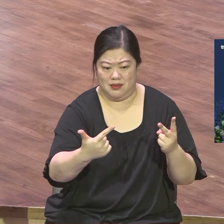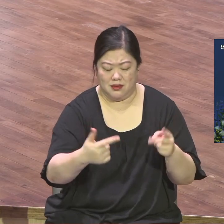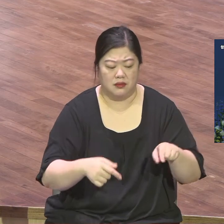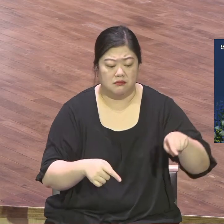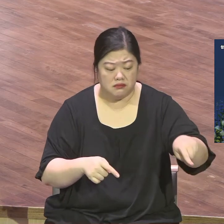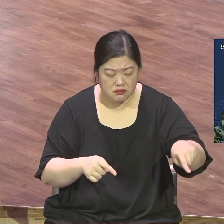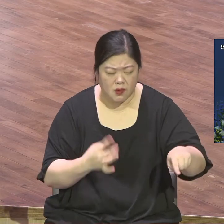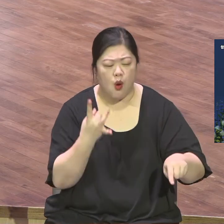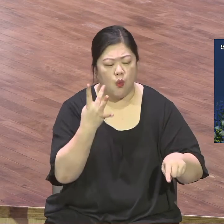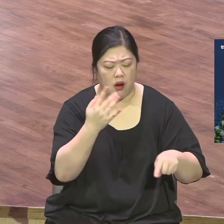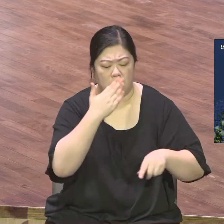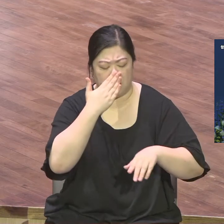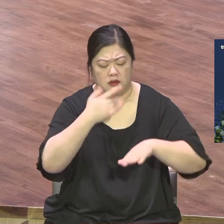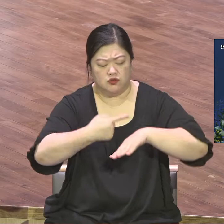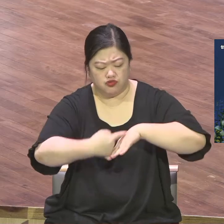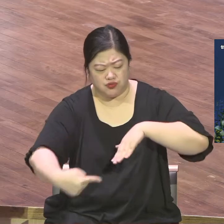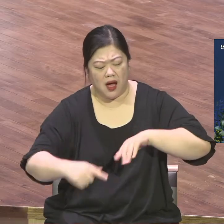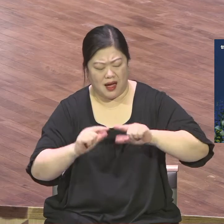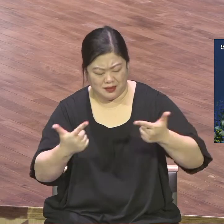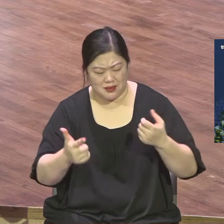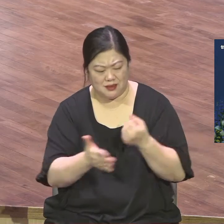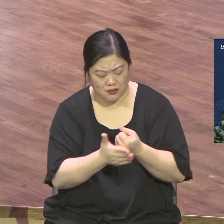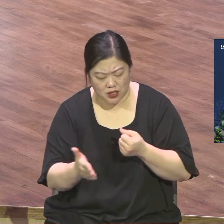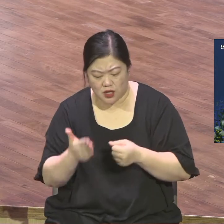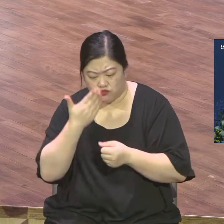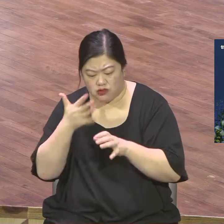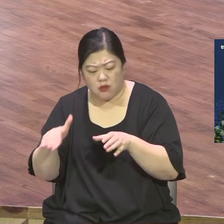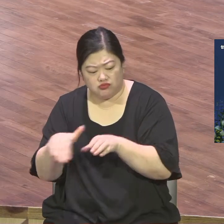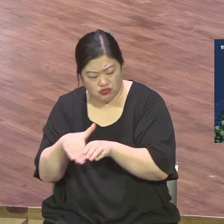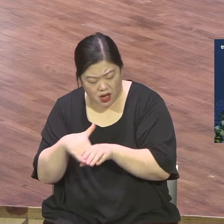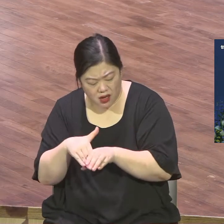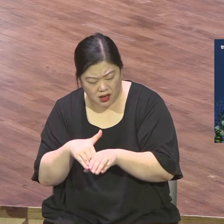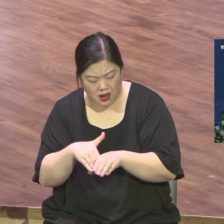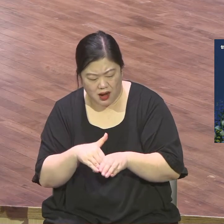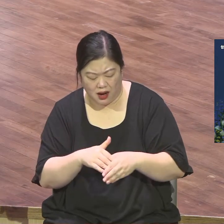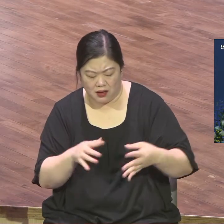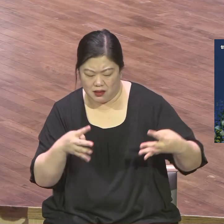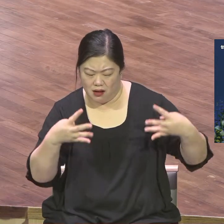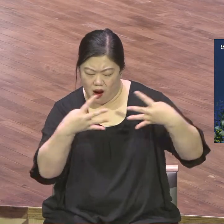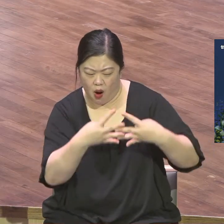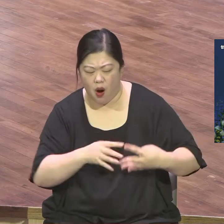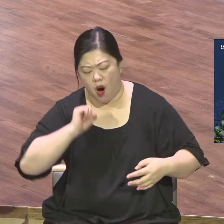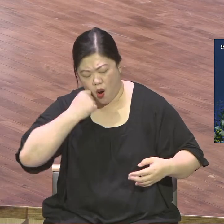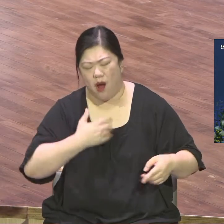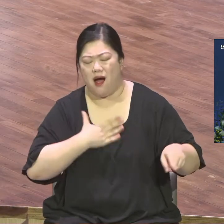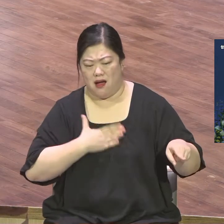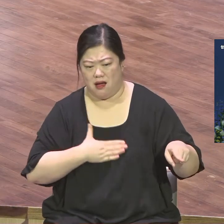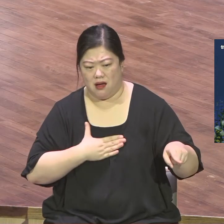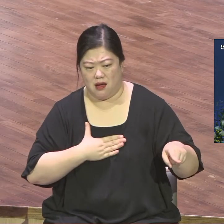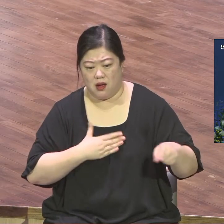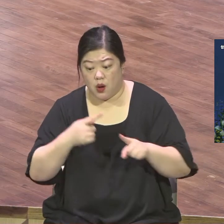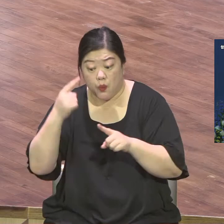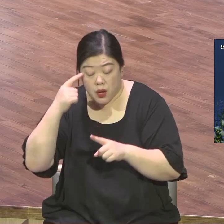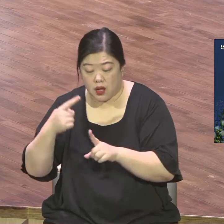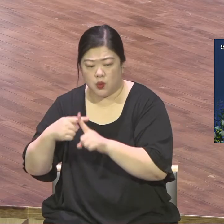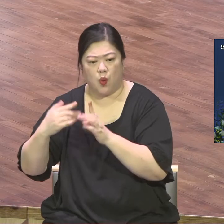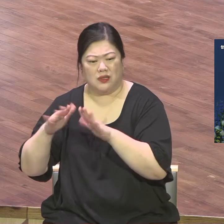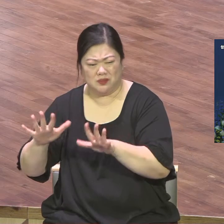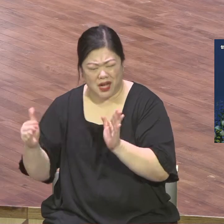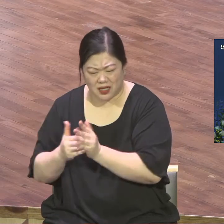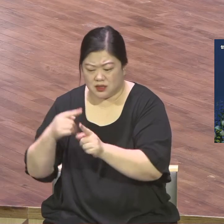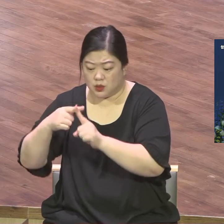못해. 예수를 믿어 하나님의 자녀가 되긴 했지만은 이 교회 안의 문화,